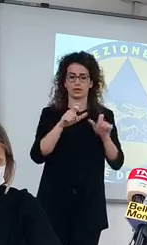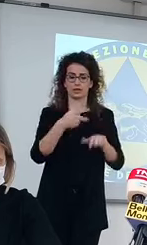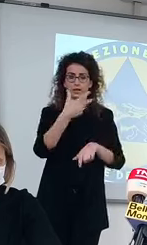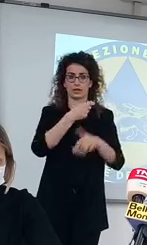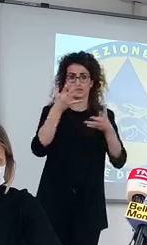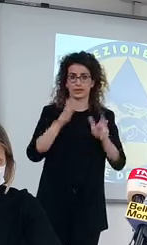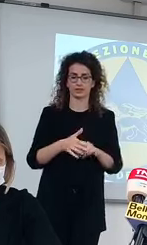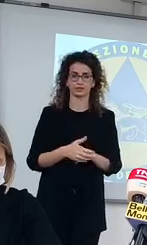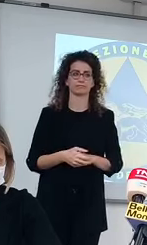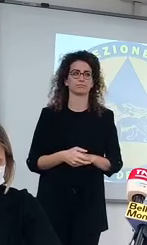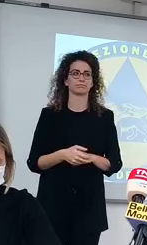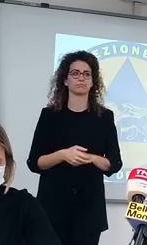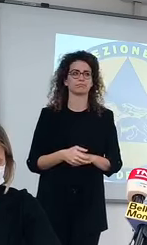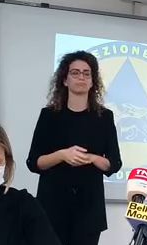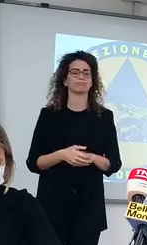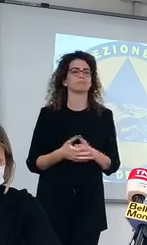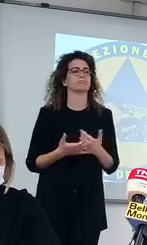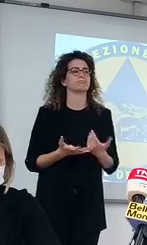Ecco,